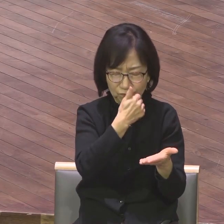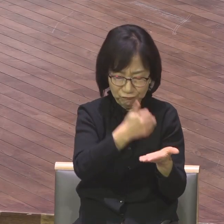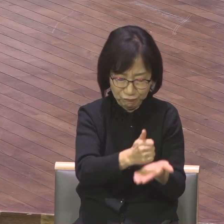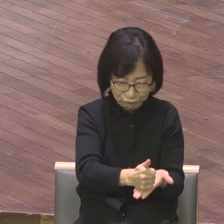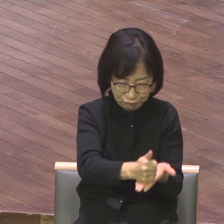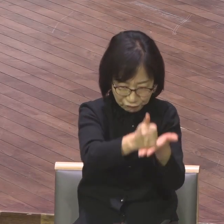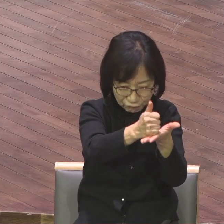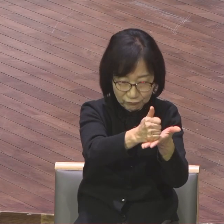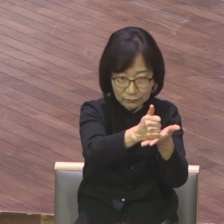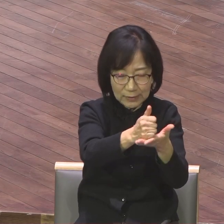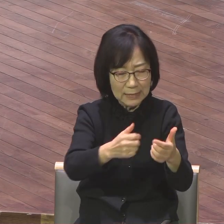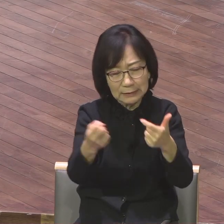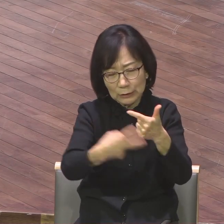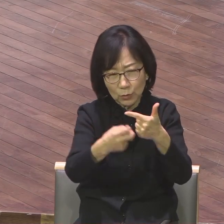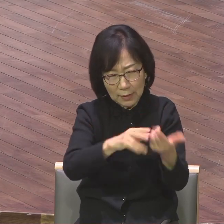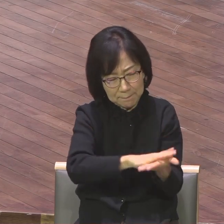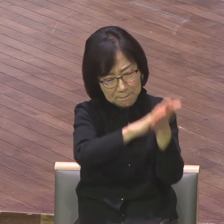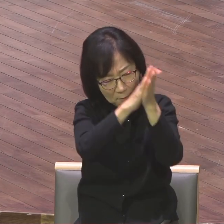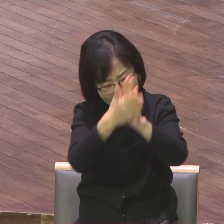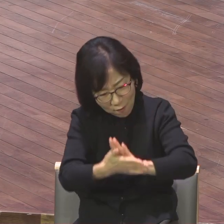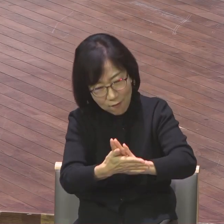이렇게 니고데모가